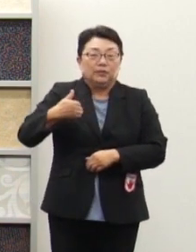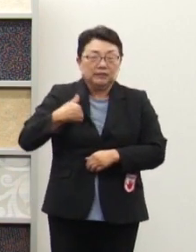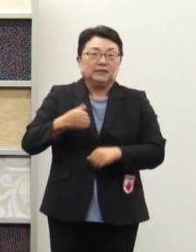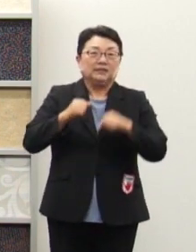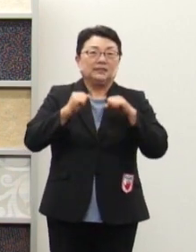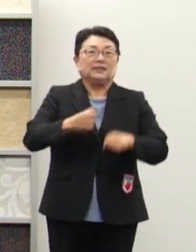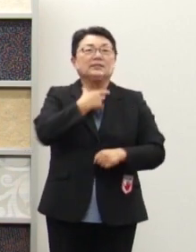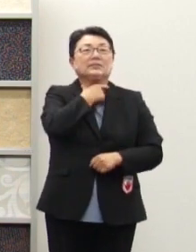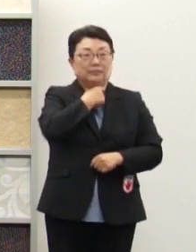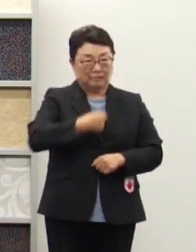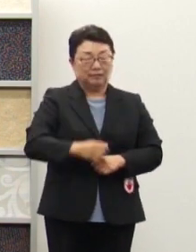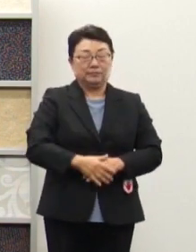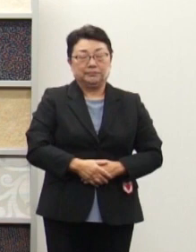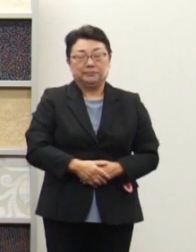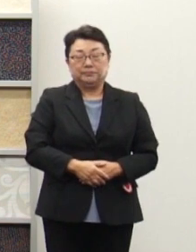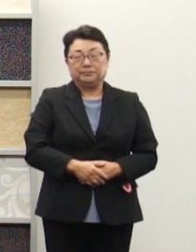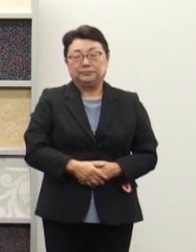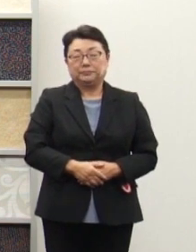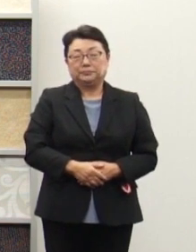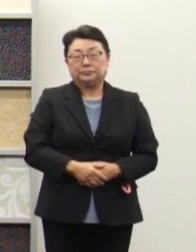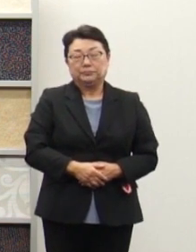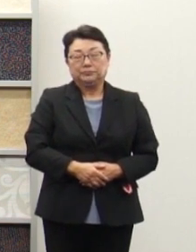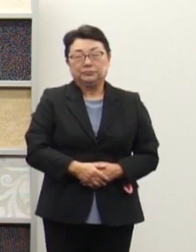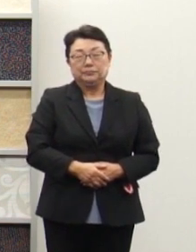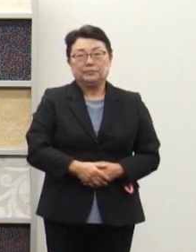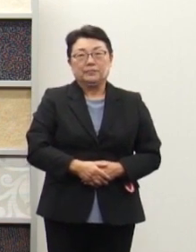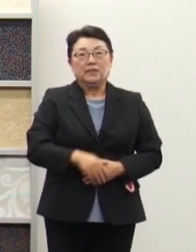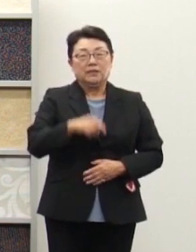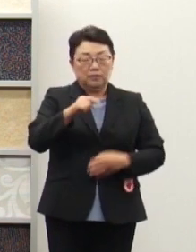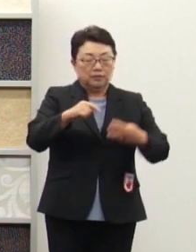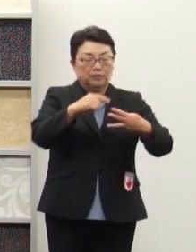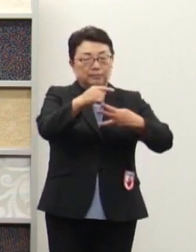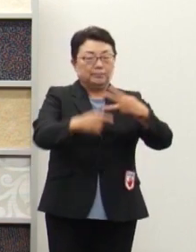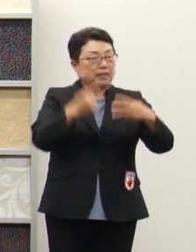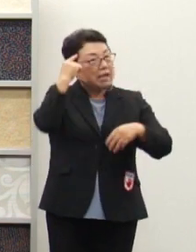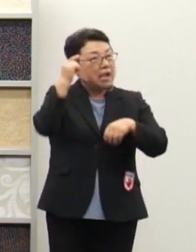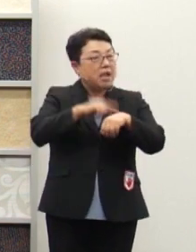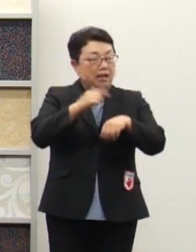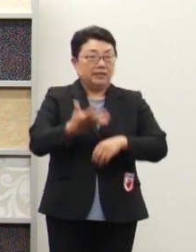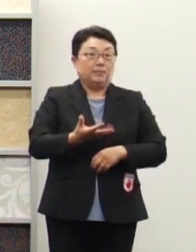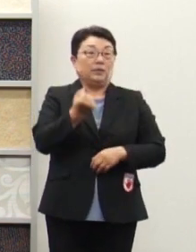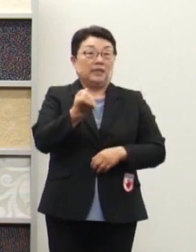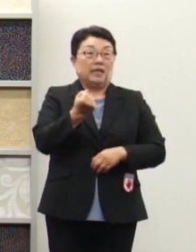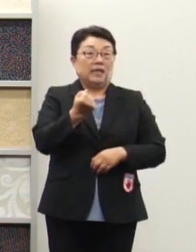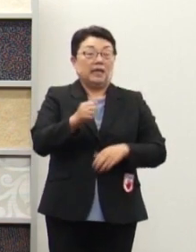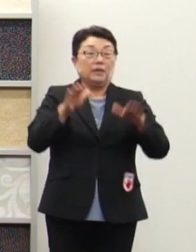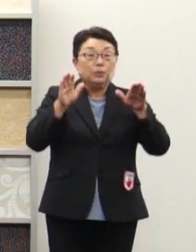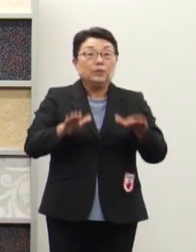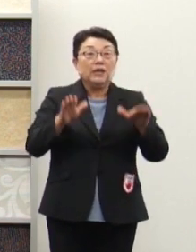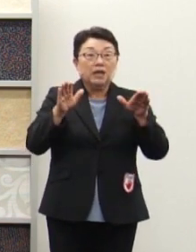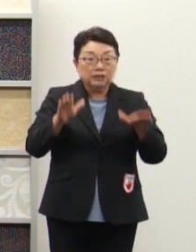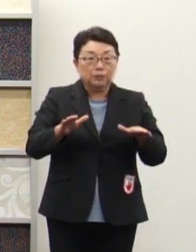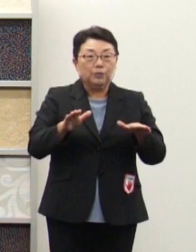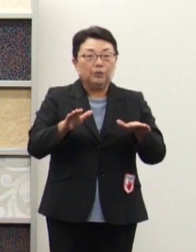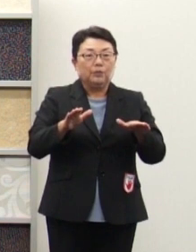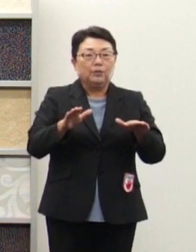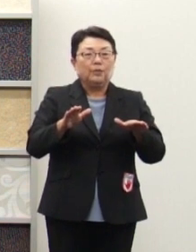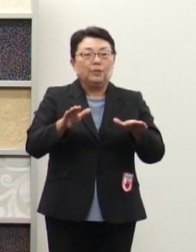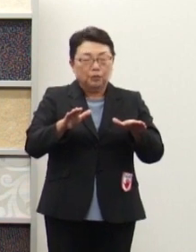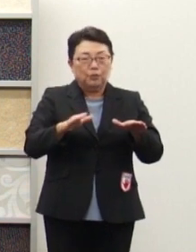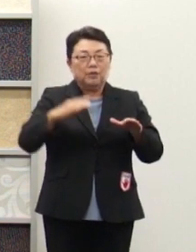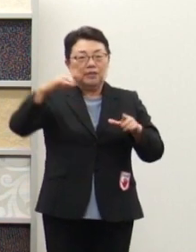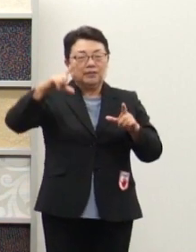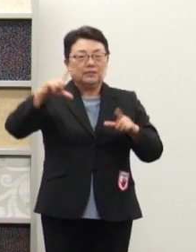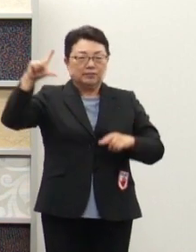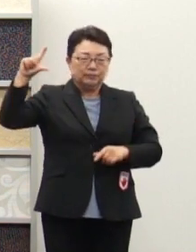ていきたいと考えております。以上の考えに基づきまして、この度の状況の好転を